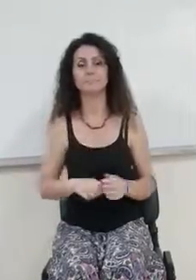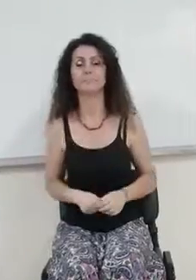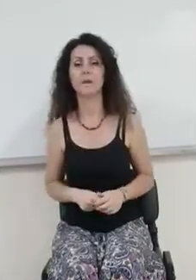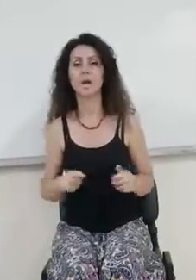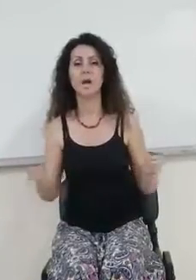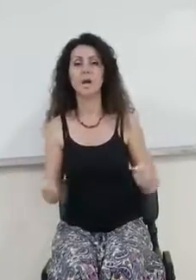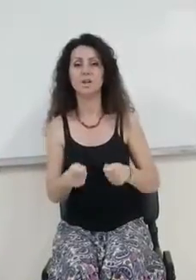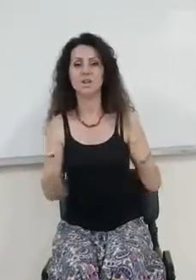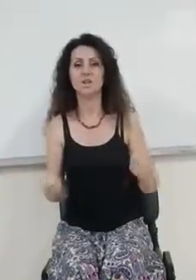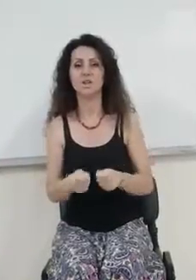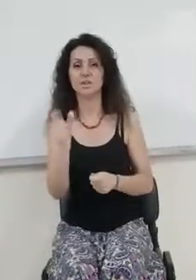İşçi,